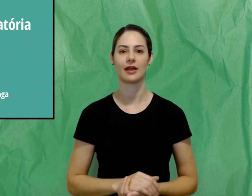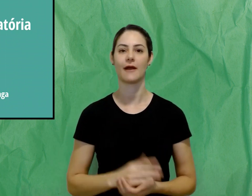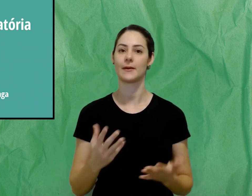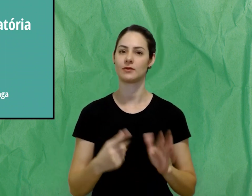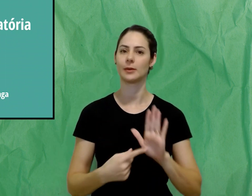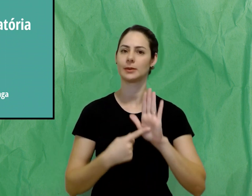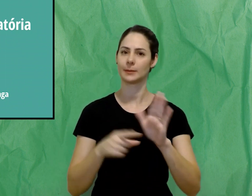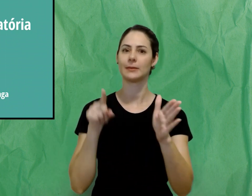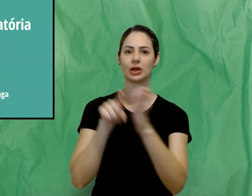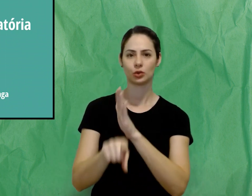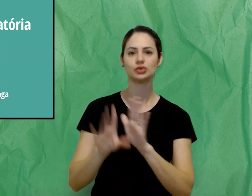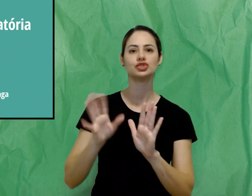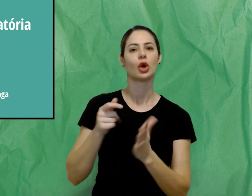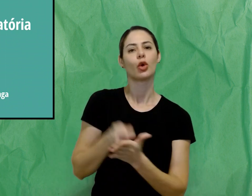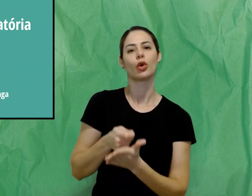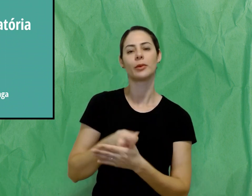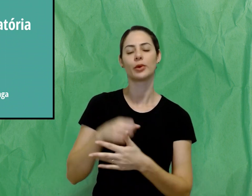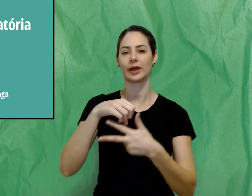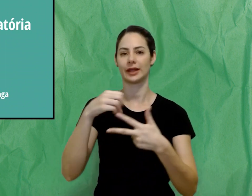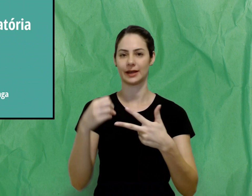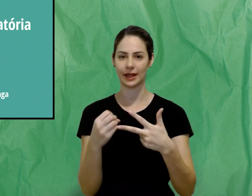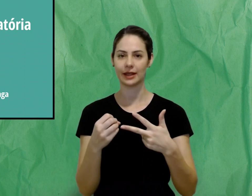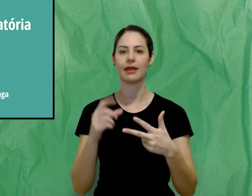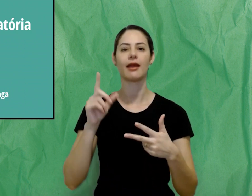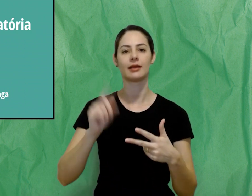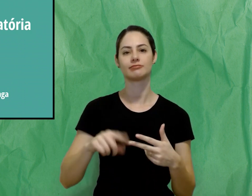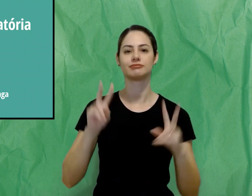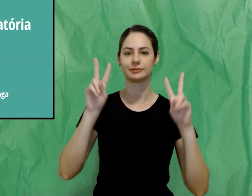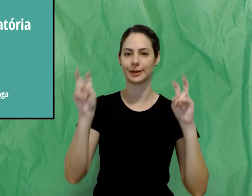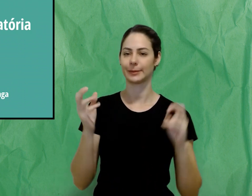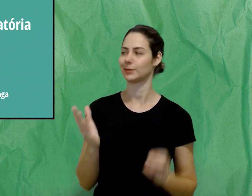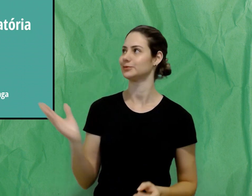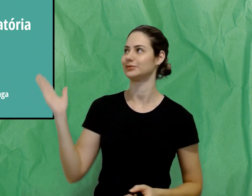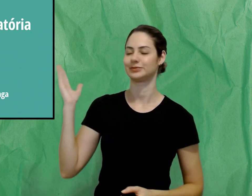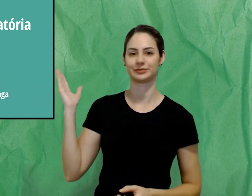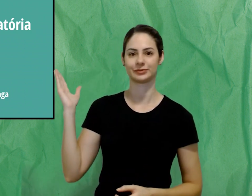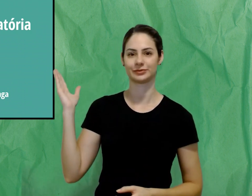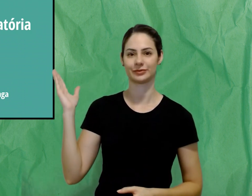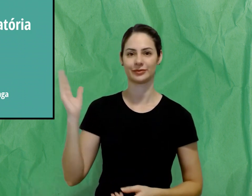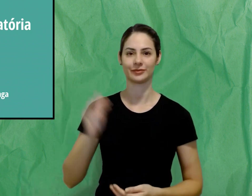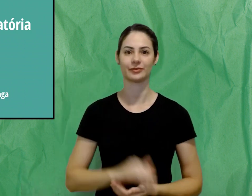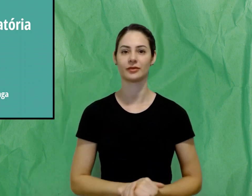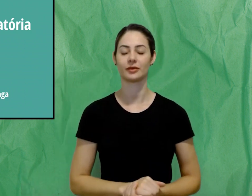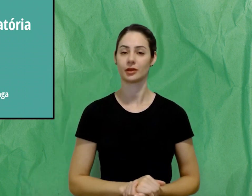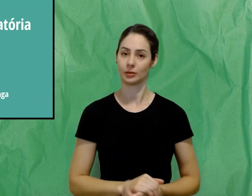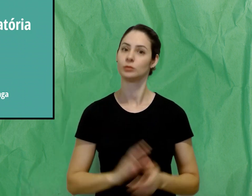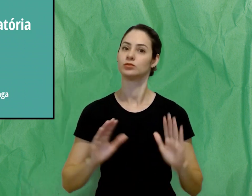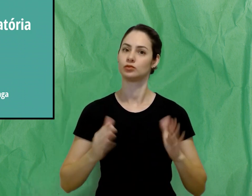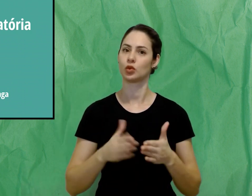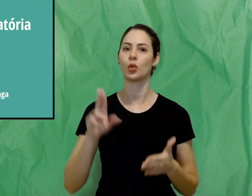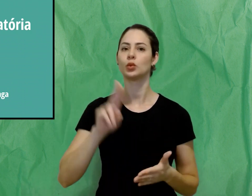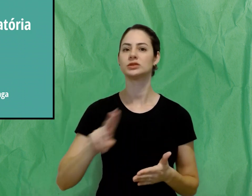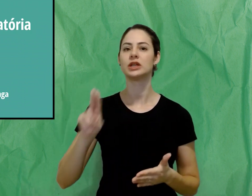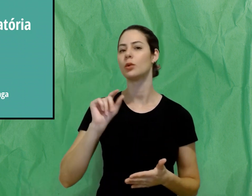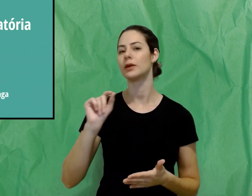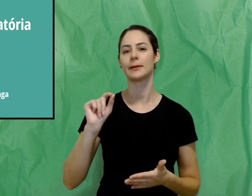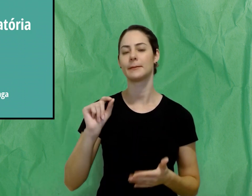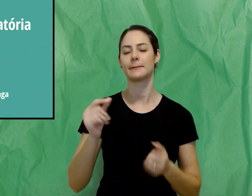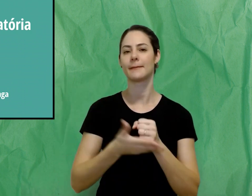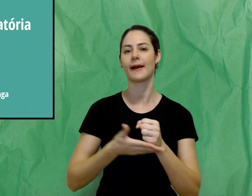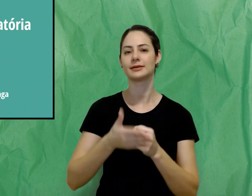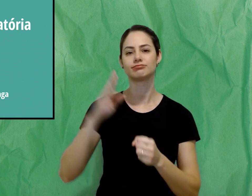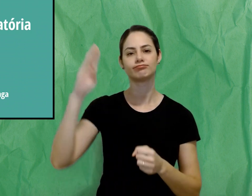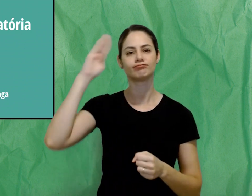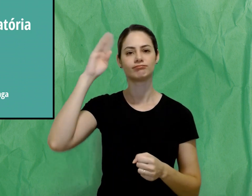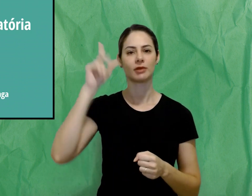que foi cobrada no Enem, envolvendo análise combinatória. Especificamente, utilizaremos o princípio fundamental da